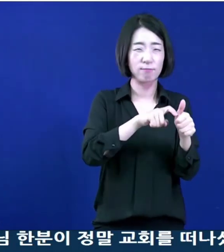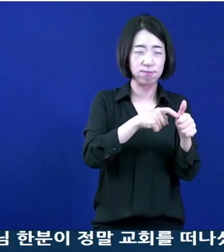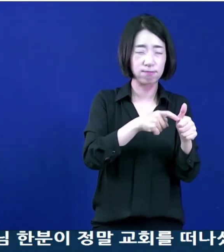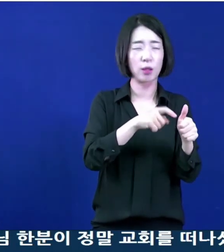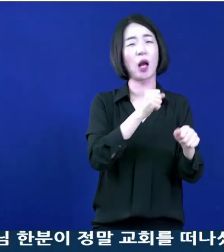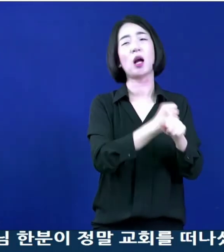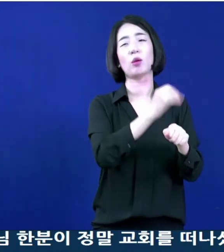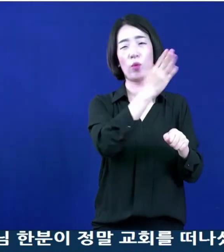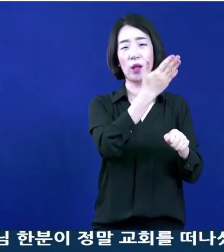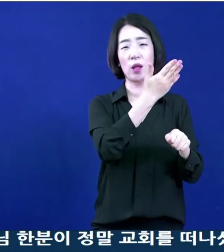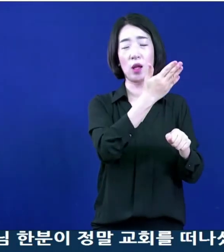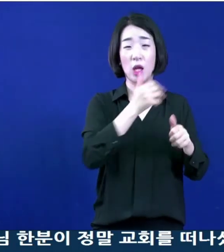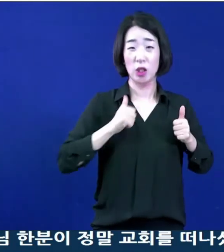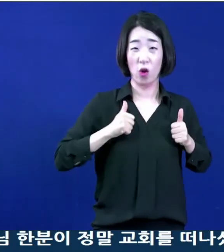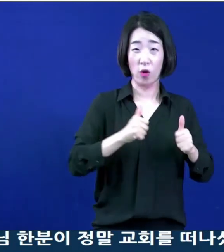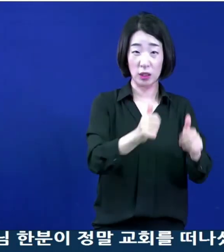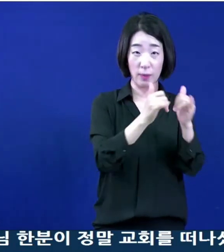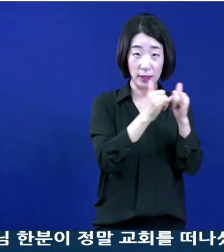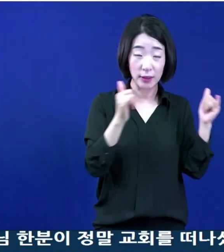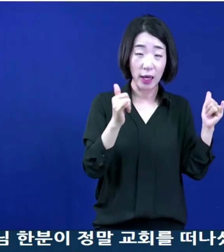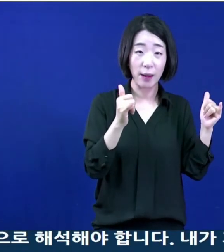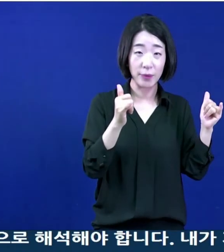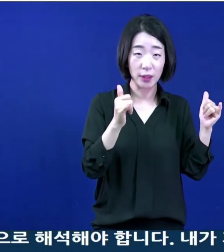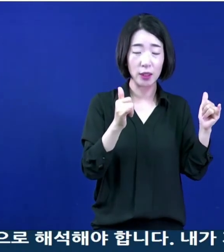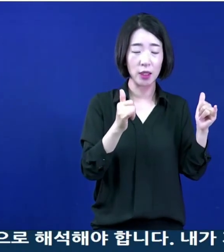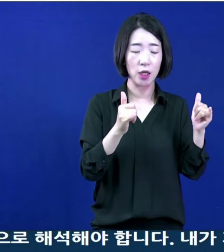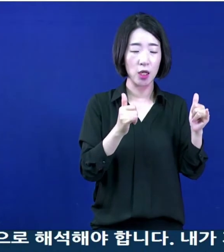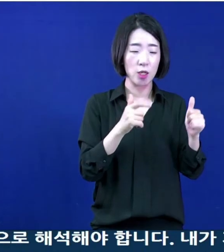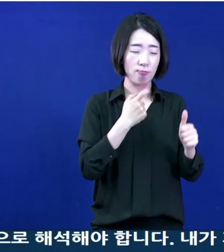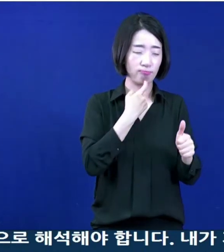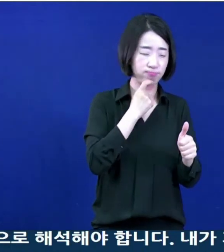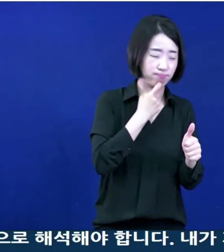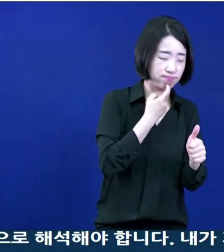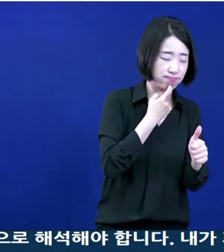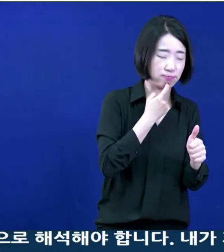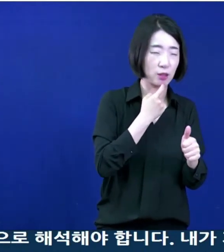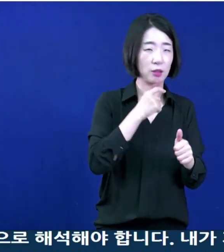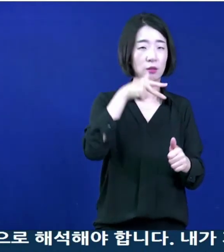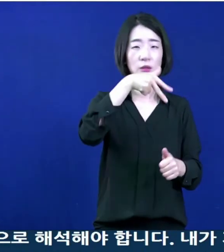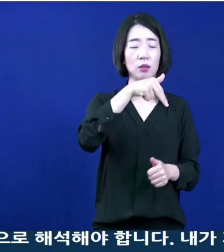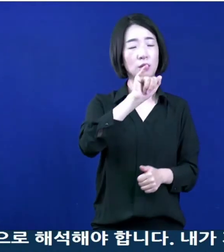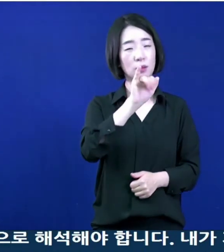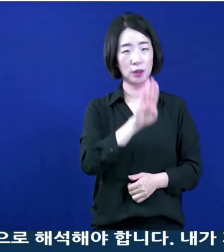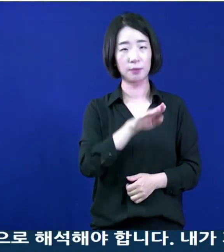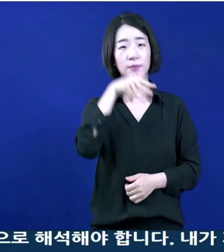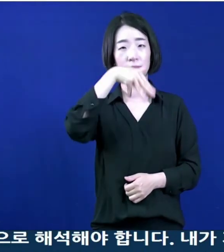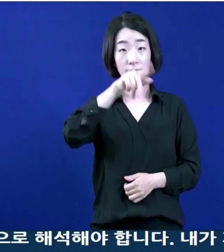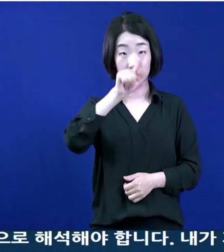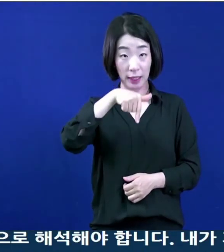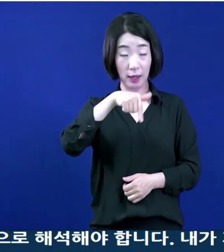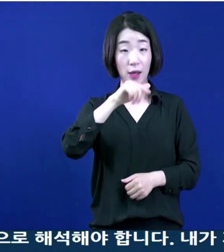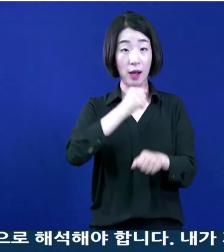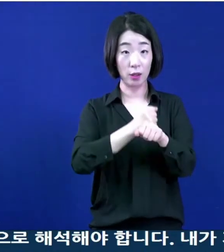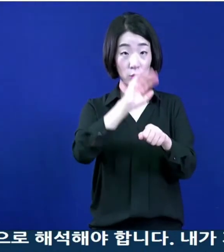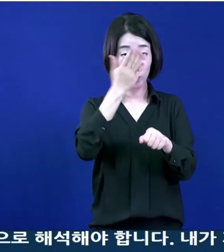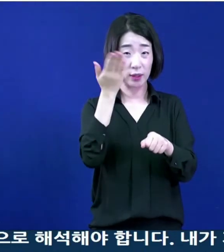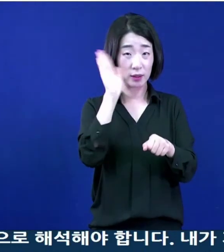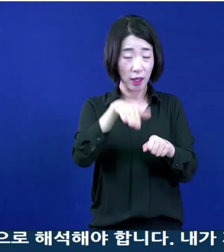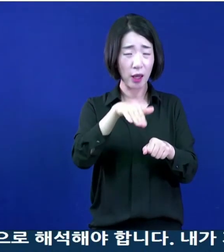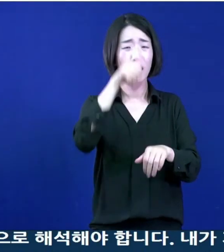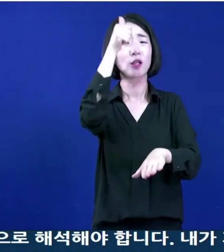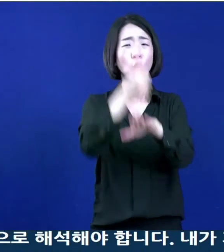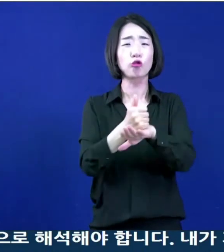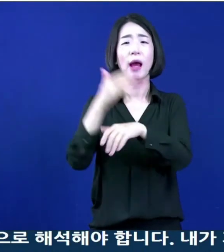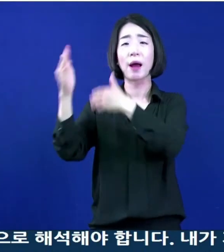마찬가지고 열심히 한 사람들이 관심이 있고 열심히 하다 보니까 집착이 생기는데, 하나님은 어느 순간에 그 집착